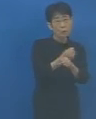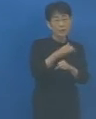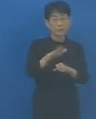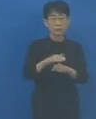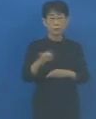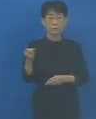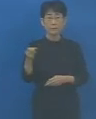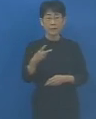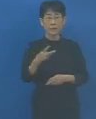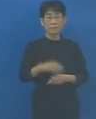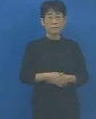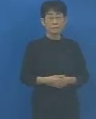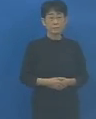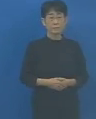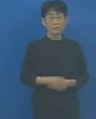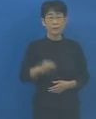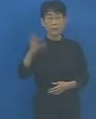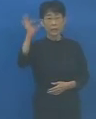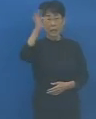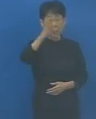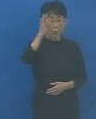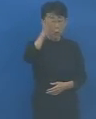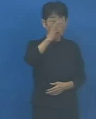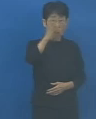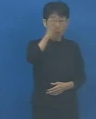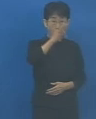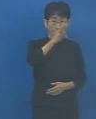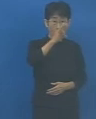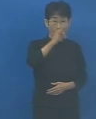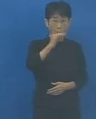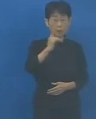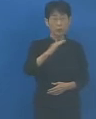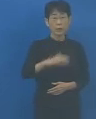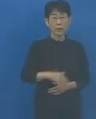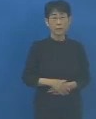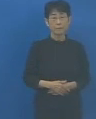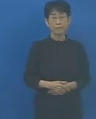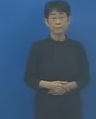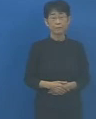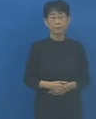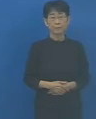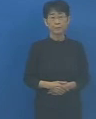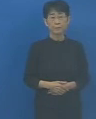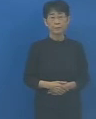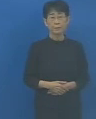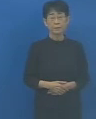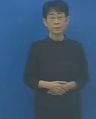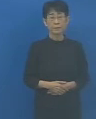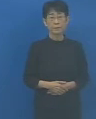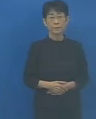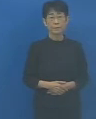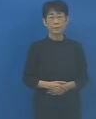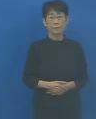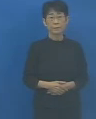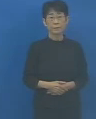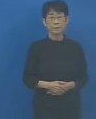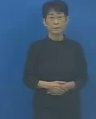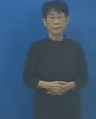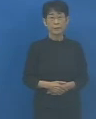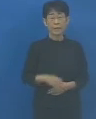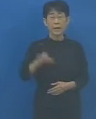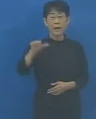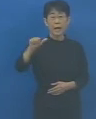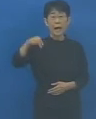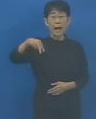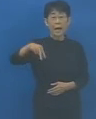また、観光ということでですね、申しますとアナグループ、全